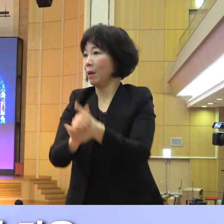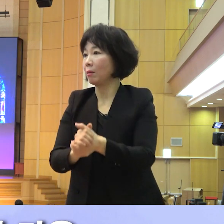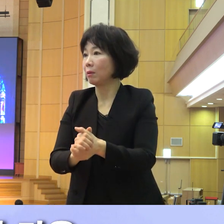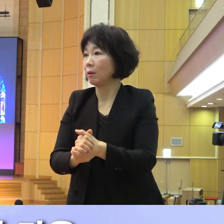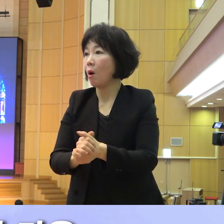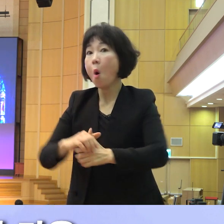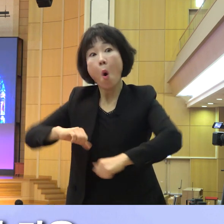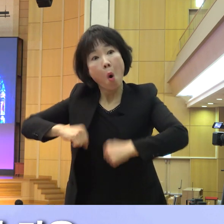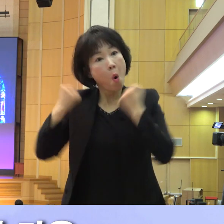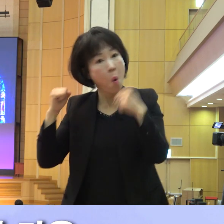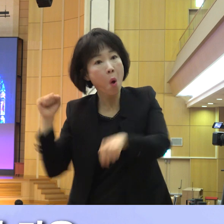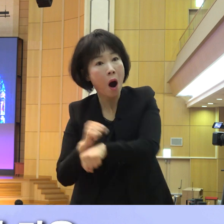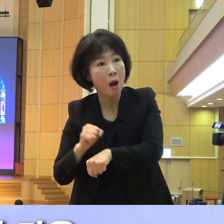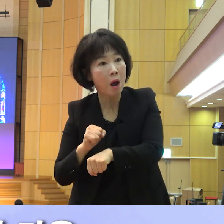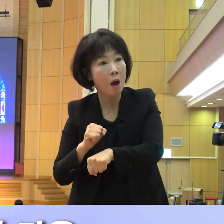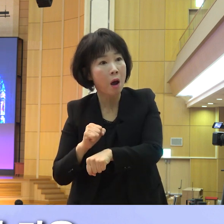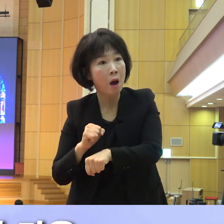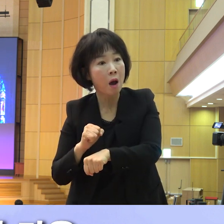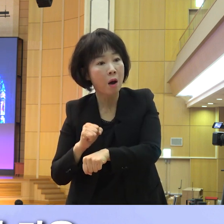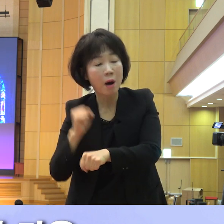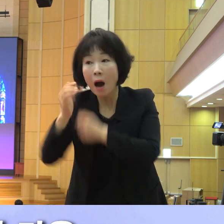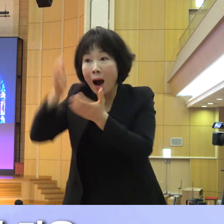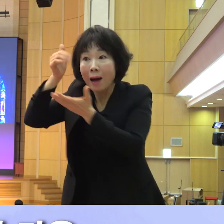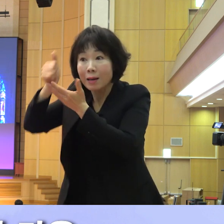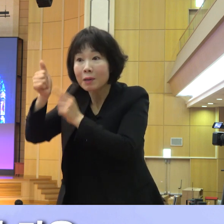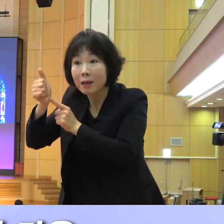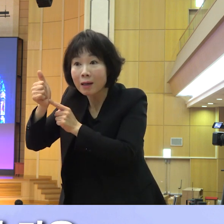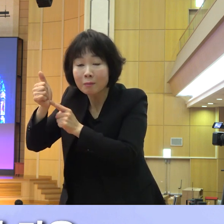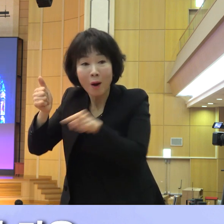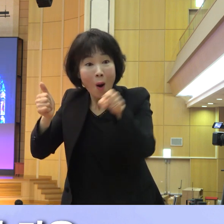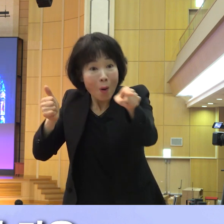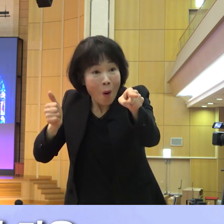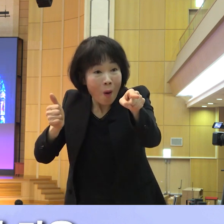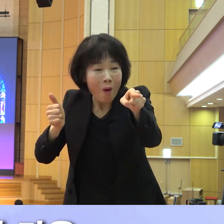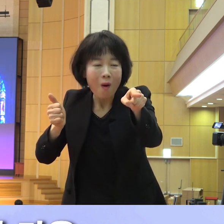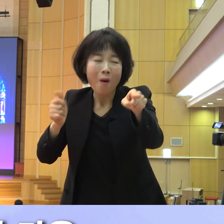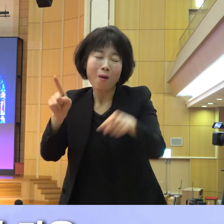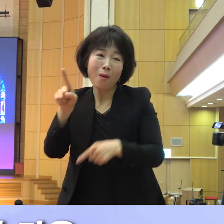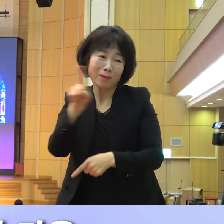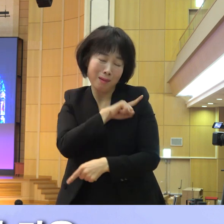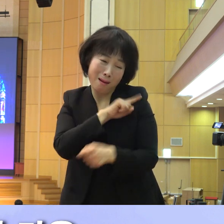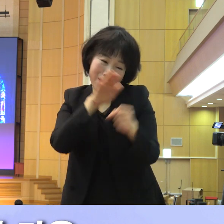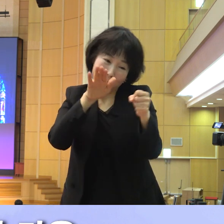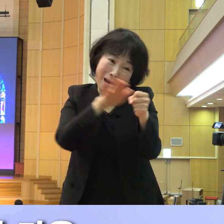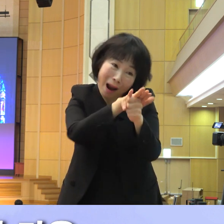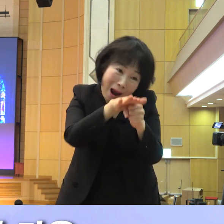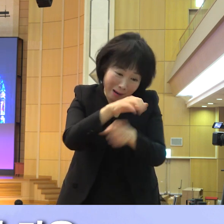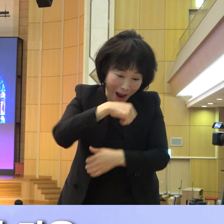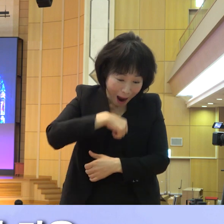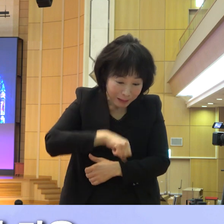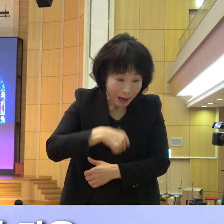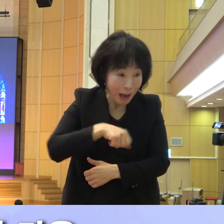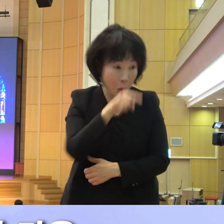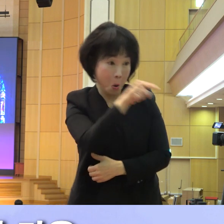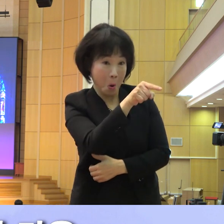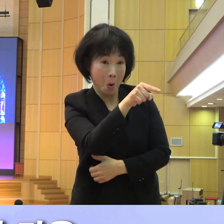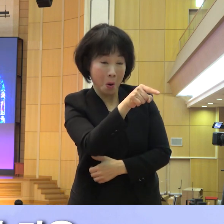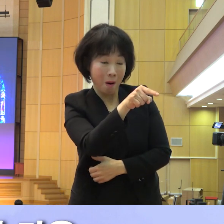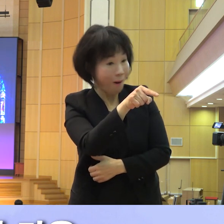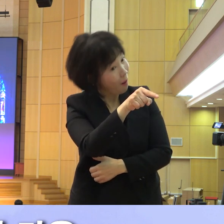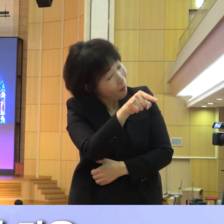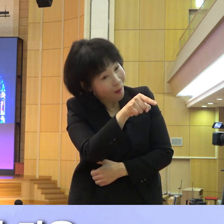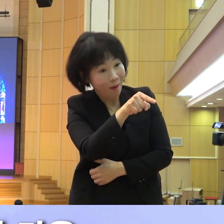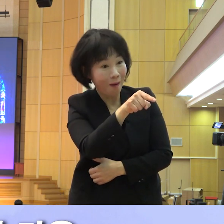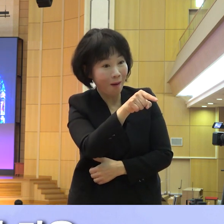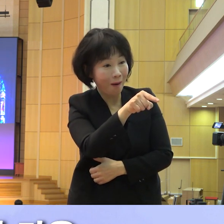너는 가장 사랑하는 아들, 내 눈에 넣어도 아프지 않을 정도로 가장 사랑하는 독자